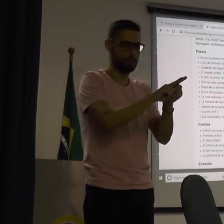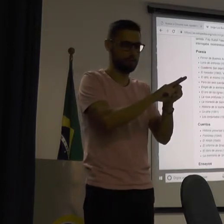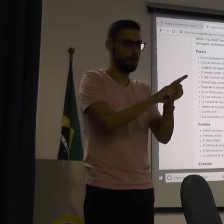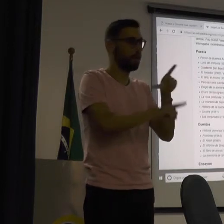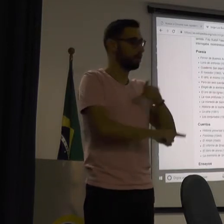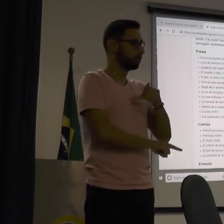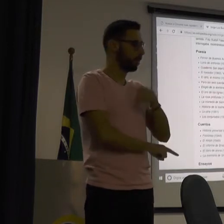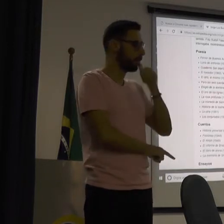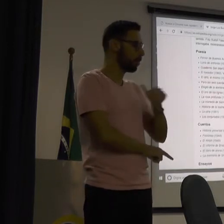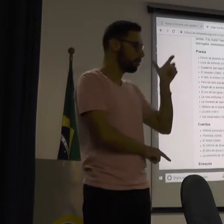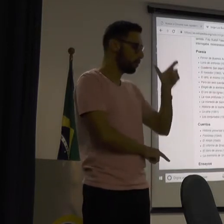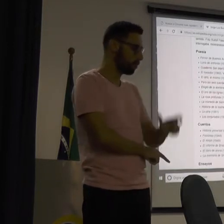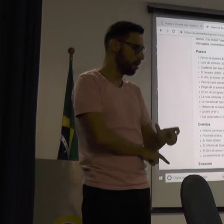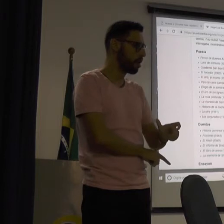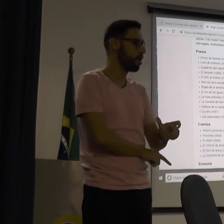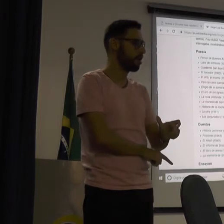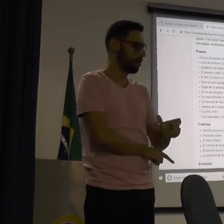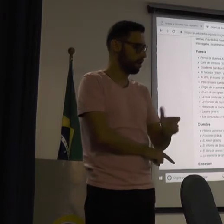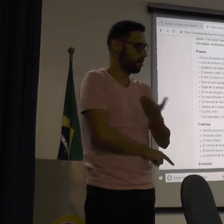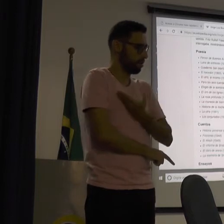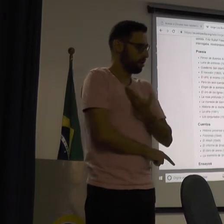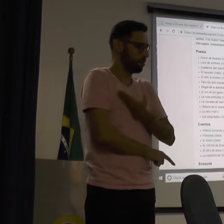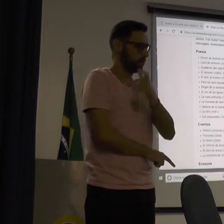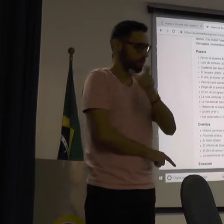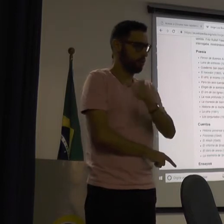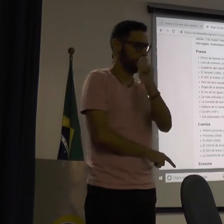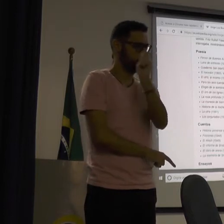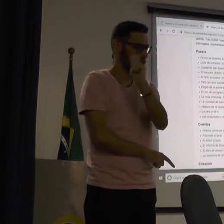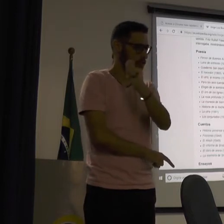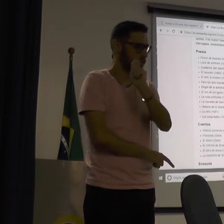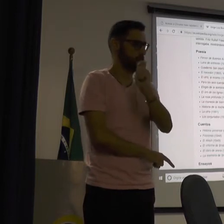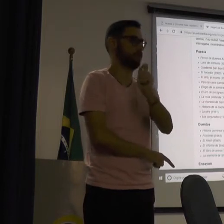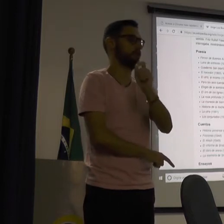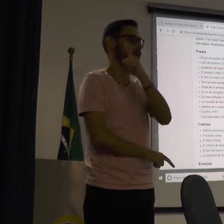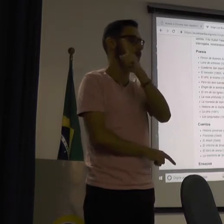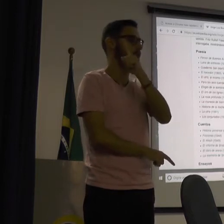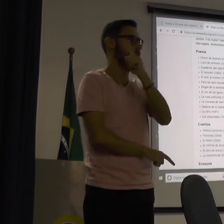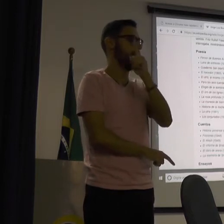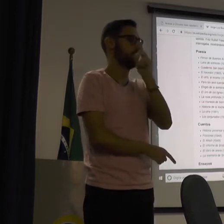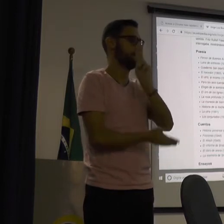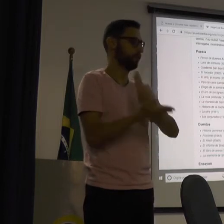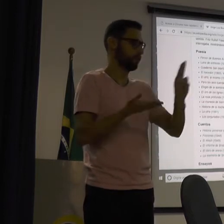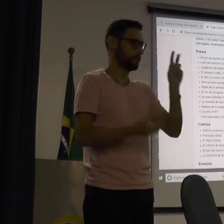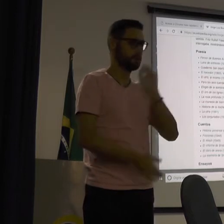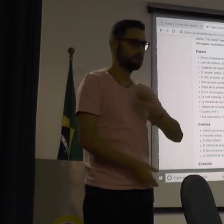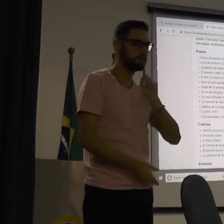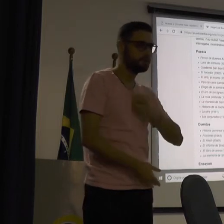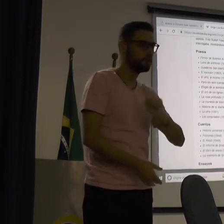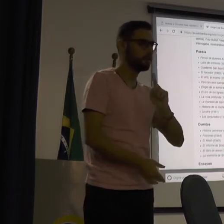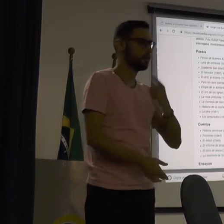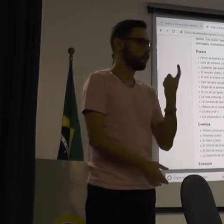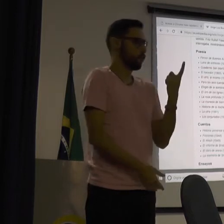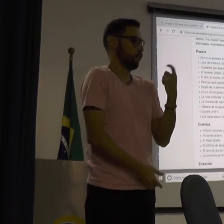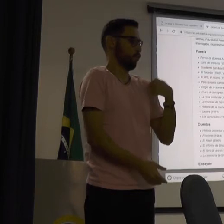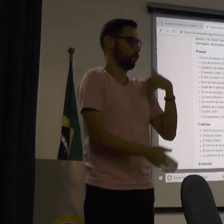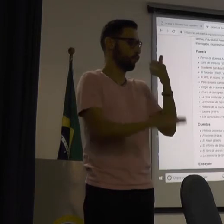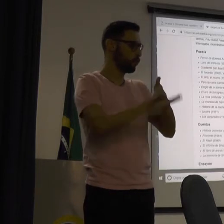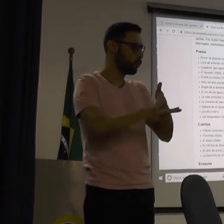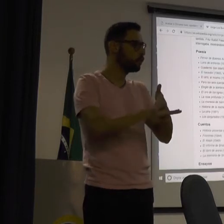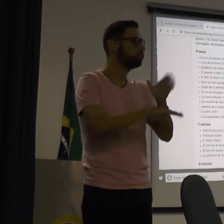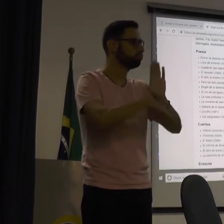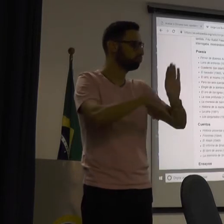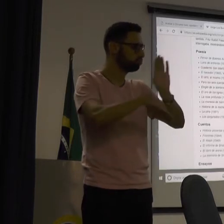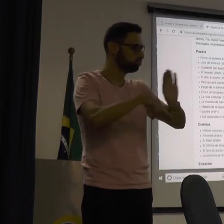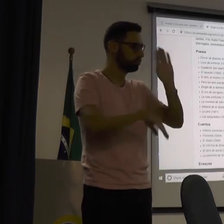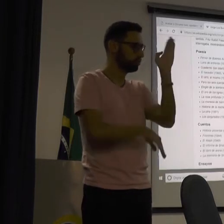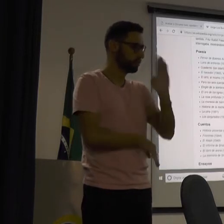uma colega argentina, né, da UFMG, um que eu fiz, foi o único curso que eu fiz no Brasil, e não é curso,